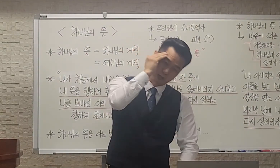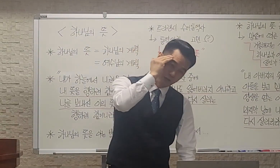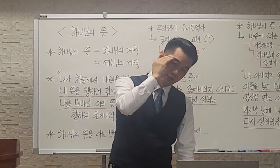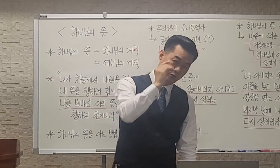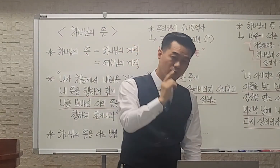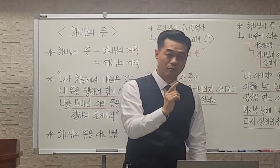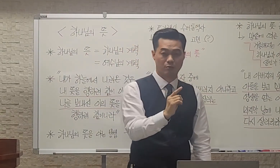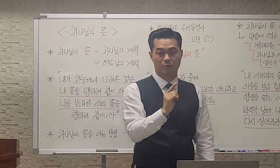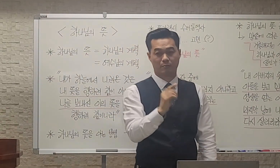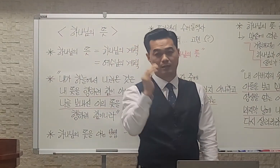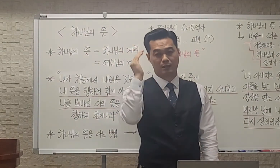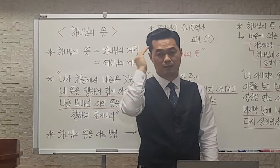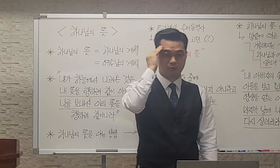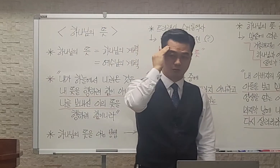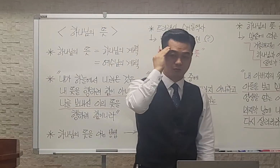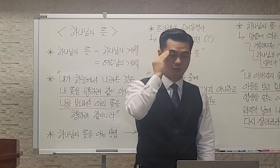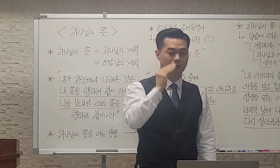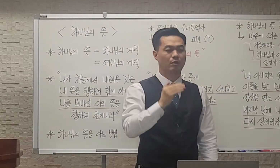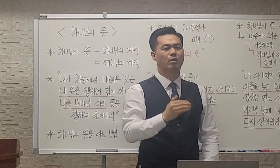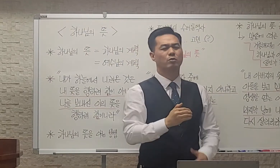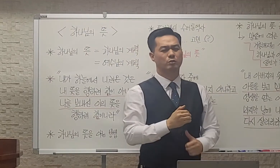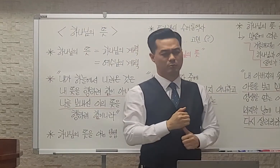가리겠죠. 방해가 되겠죠. 조심스러워요.